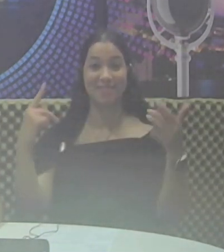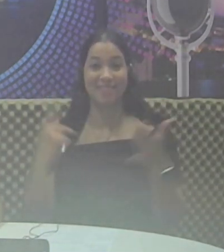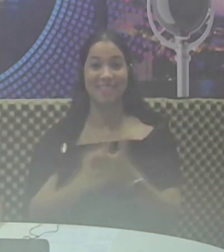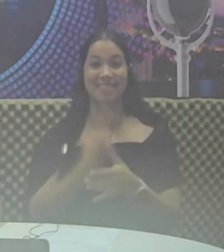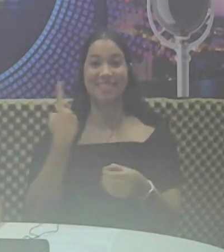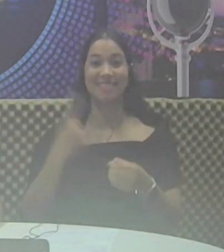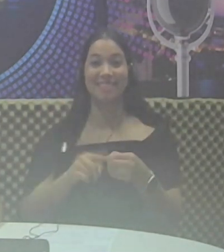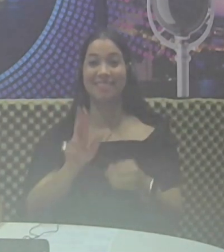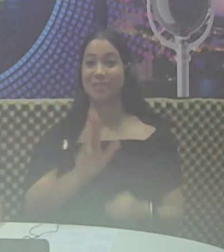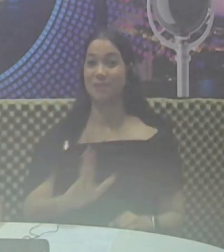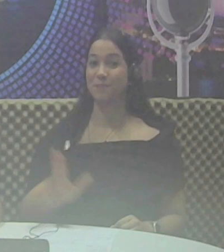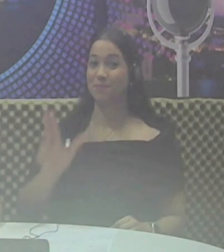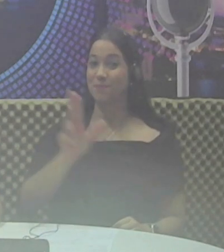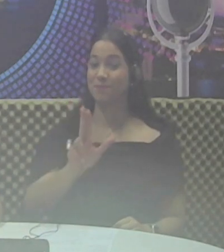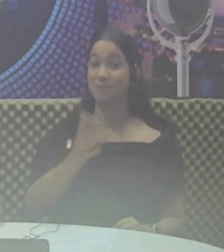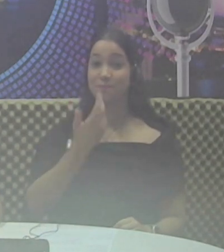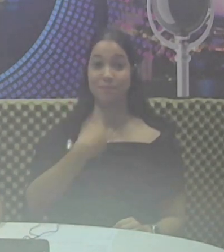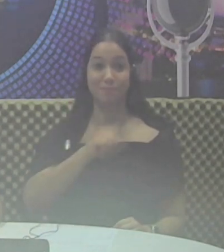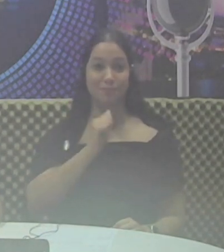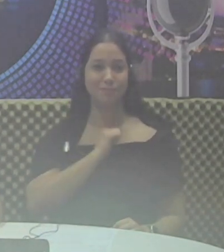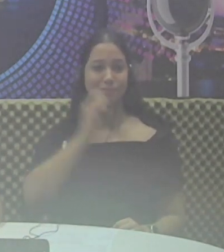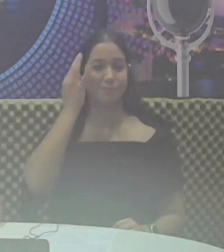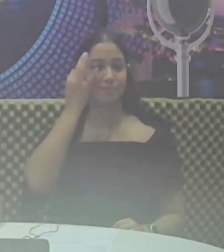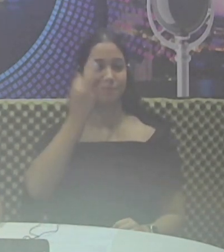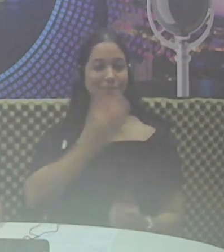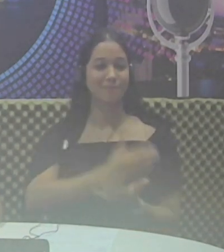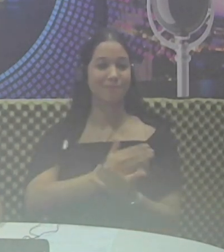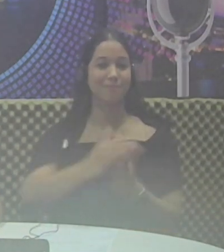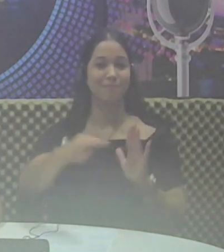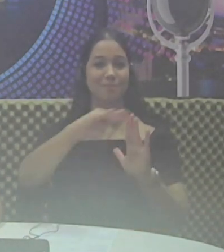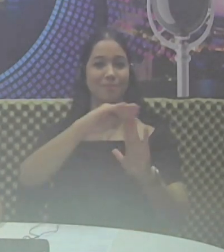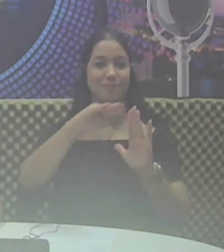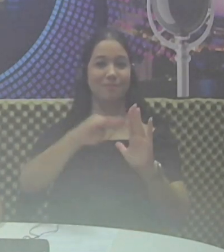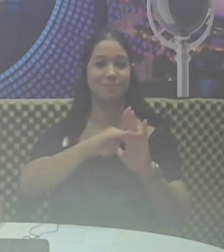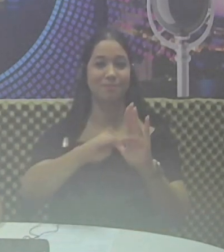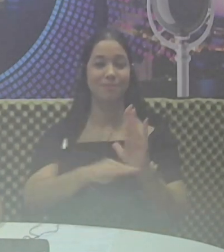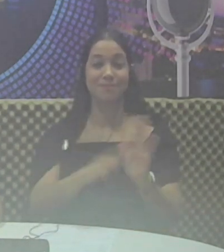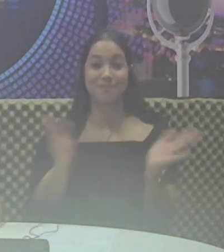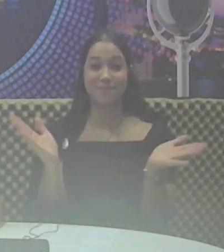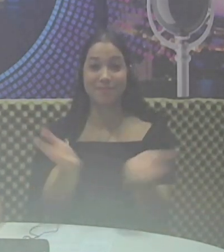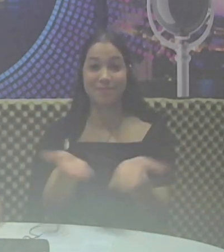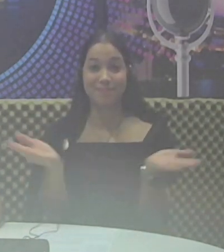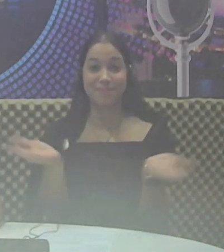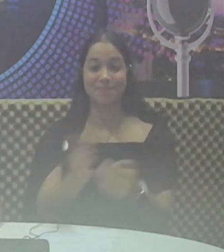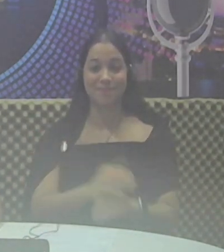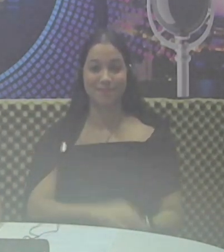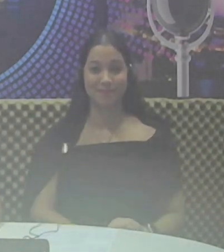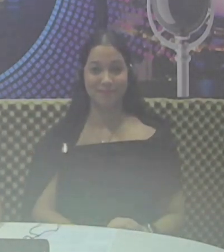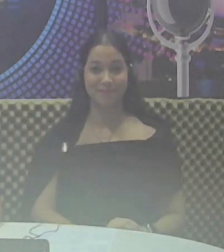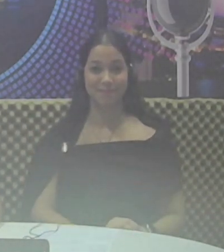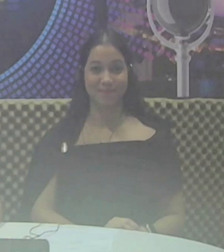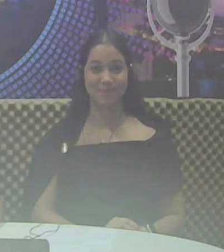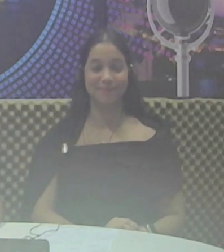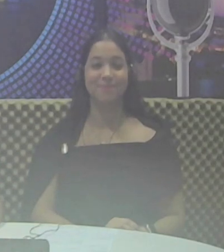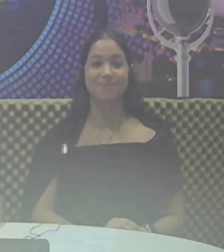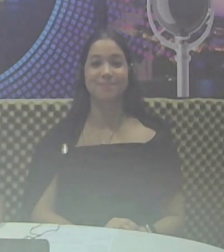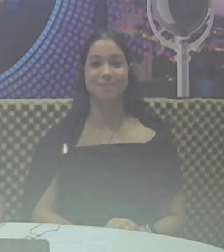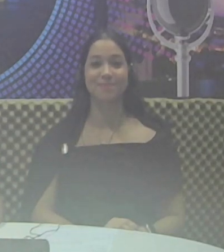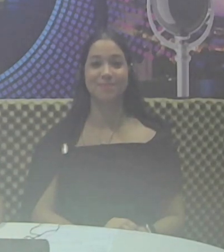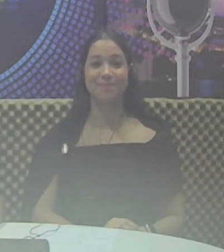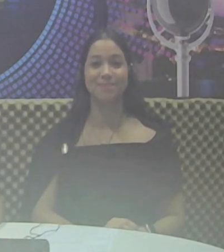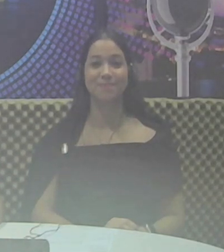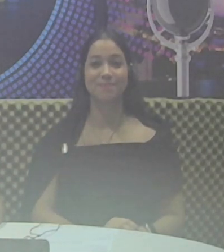fato acontece em Uberlândia. Eu sou o Fernando Cássio e começamos com os destaques da edição de hoje.